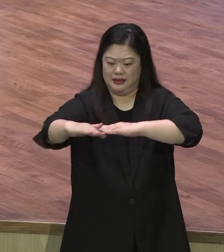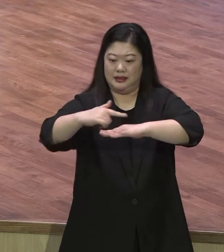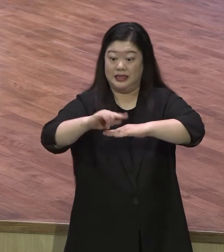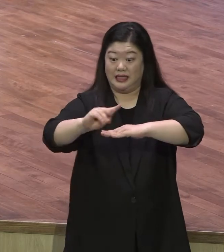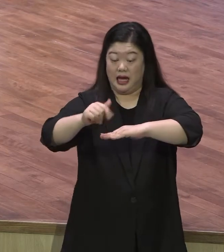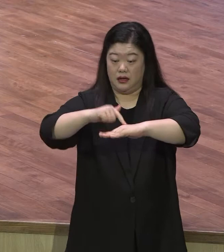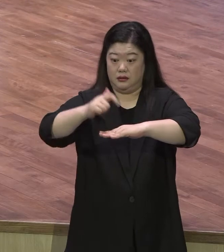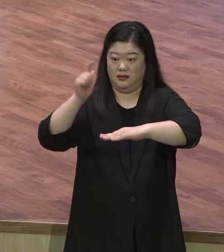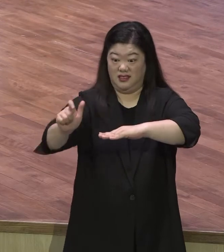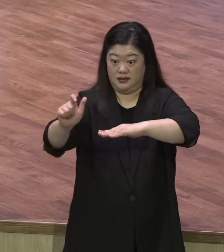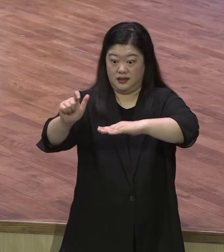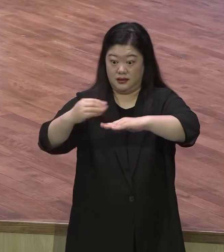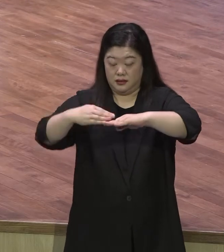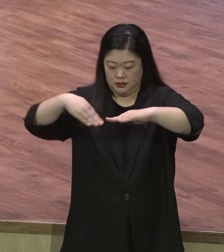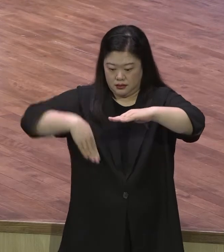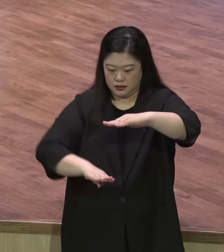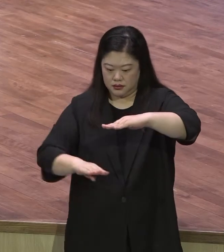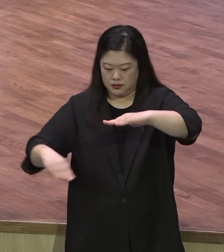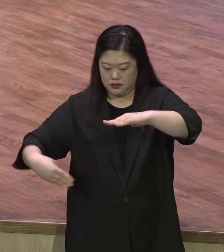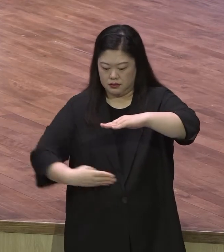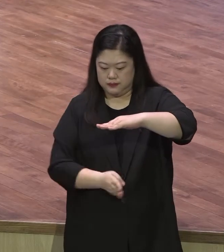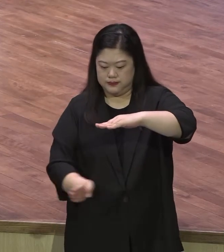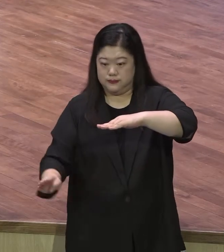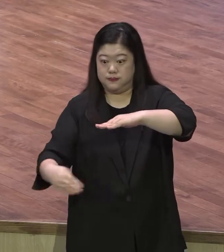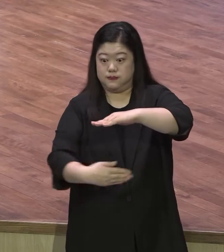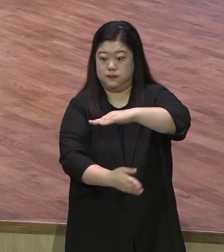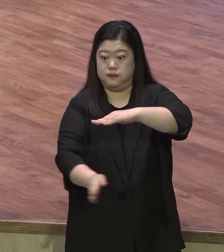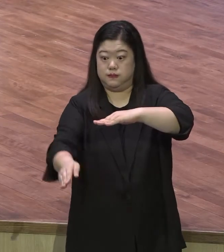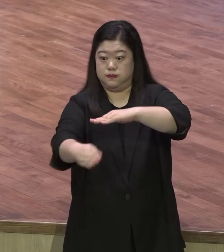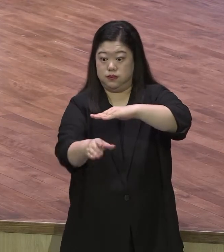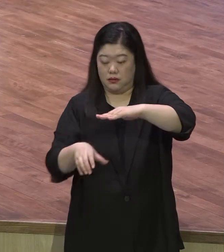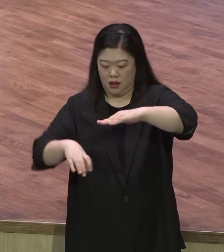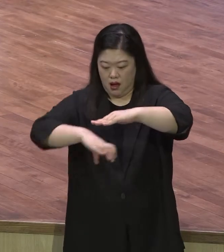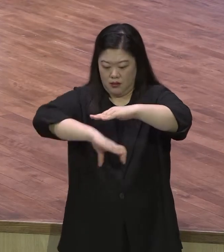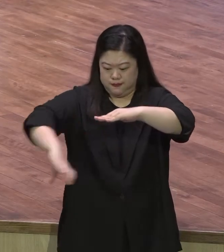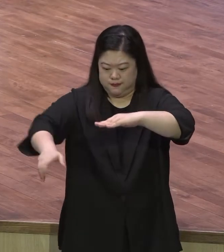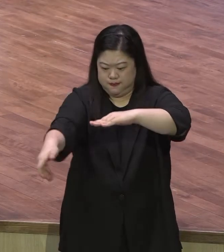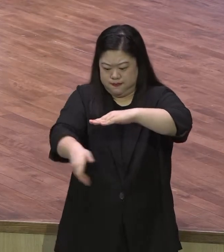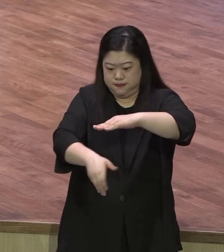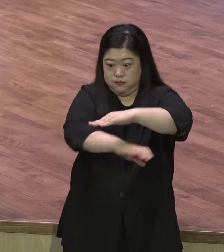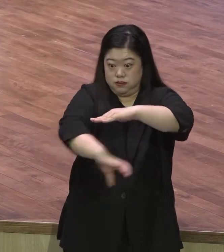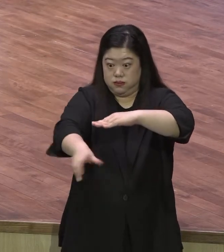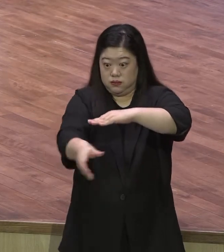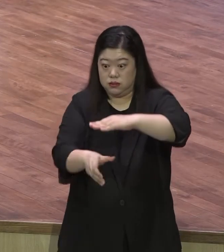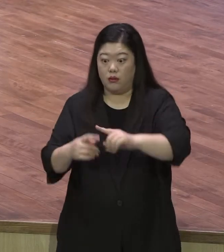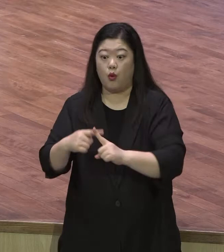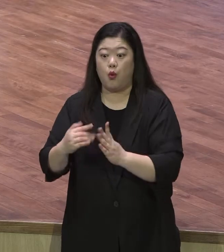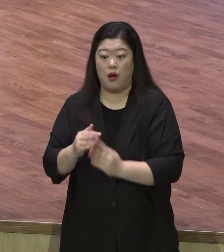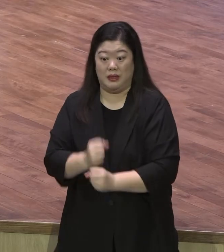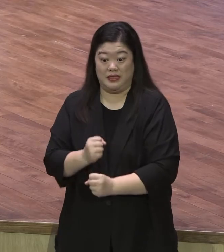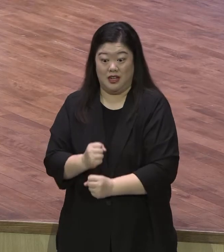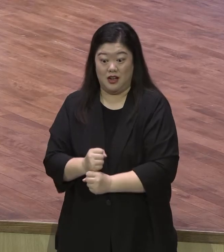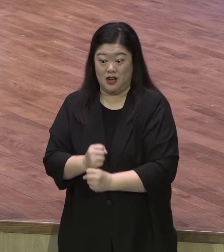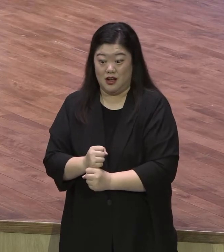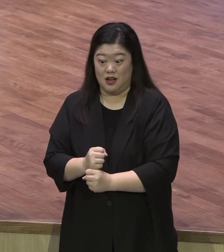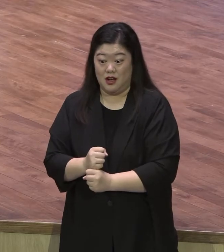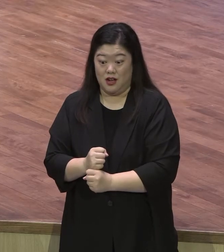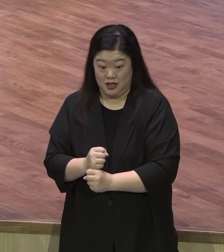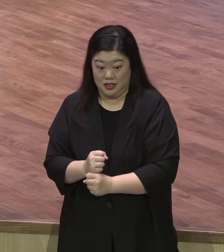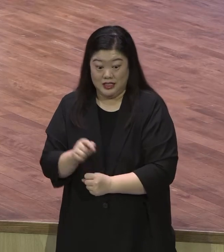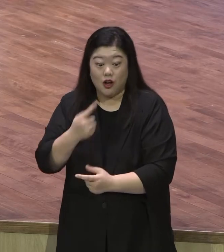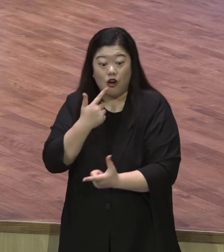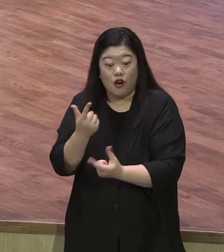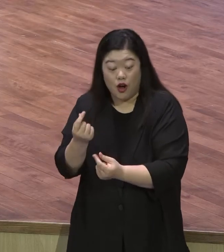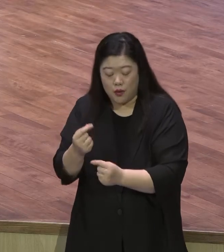가보니까 무덤이 어디 있느냐 지하에 들어가는데 거기 벽 하나 파버리면 그냥 관 넣어버리면 그냥 무덤이에요.